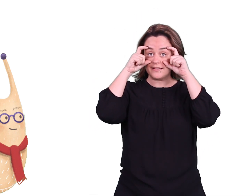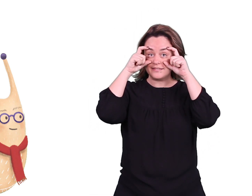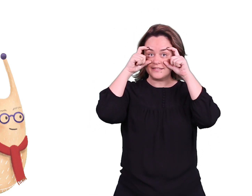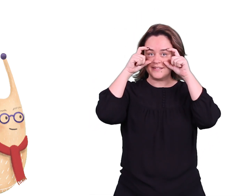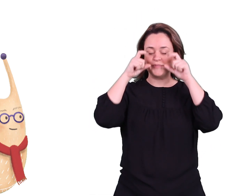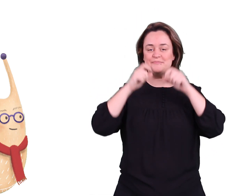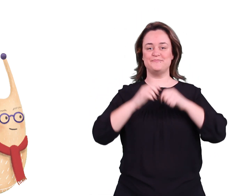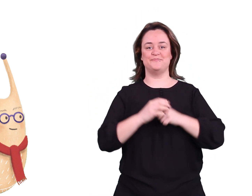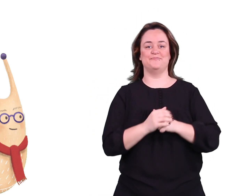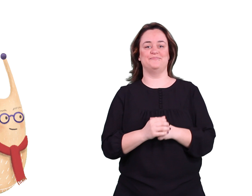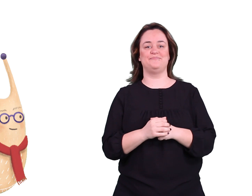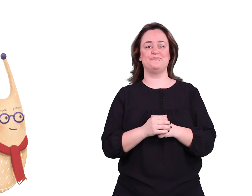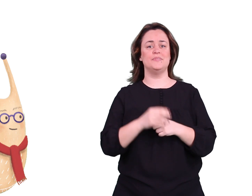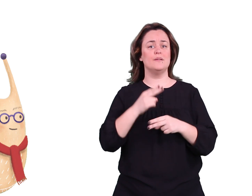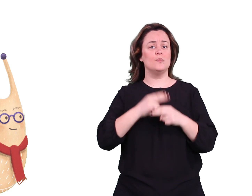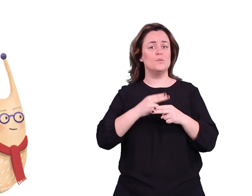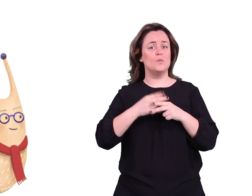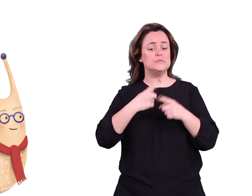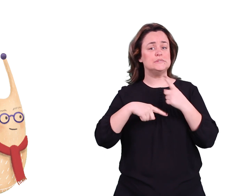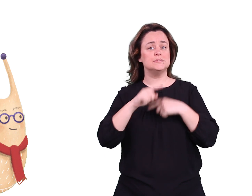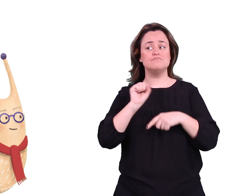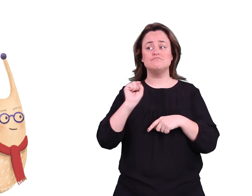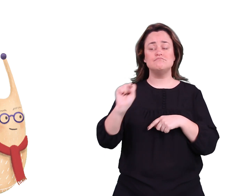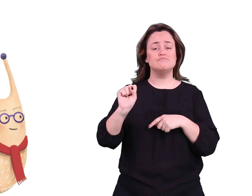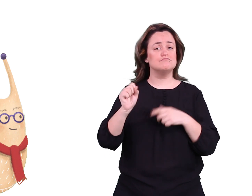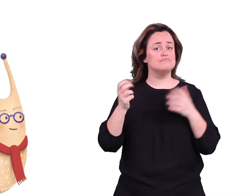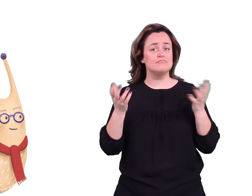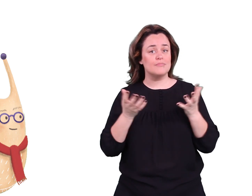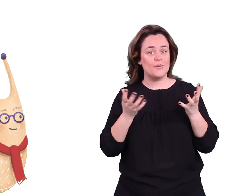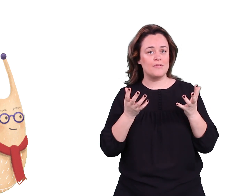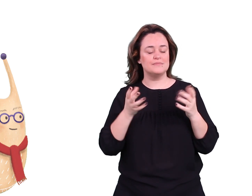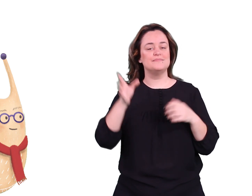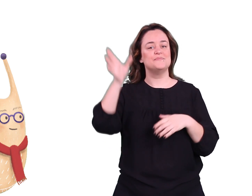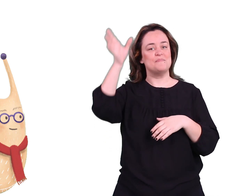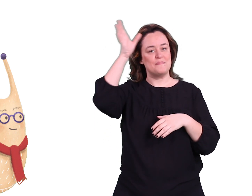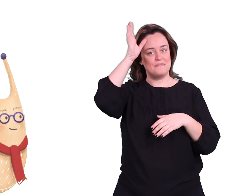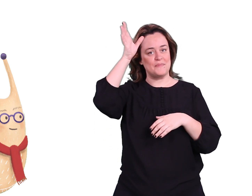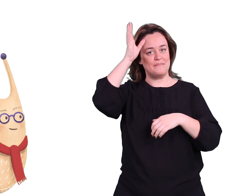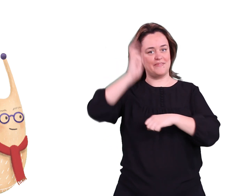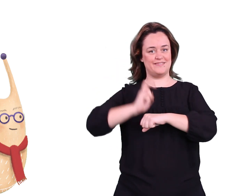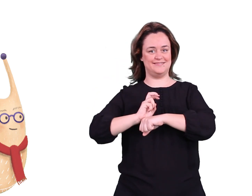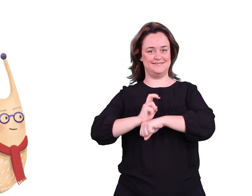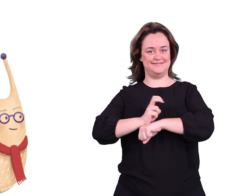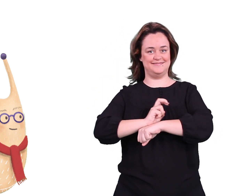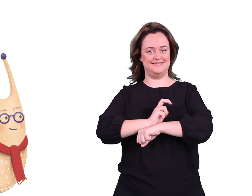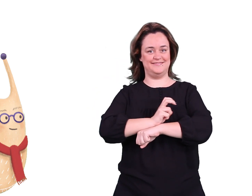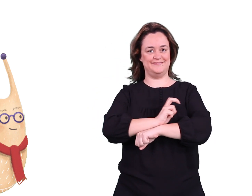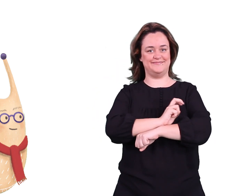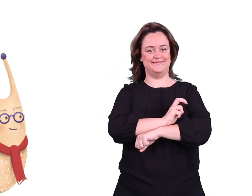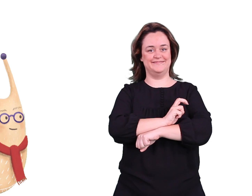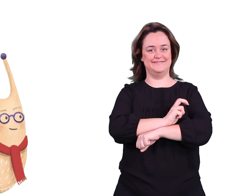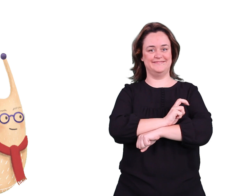des lunettes. Son nom de signe est celui-ci, Papa Escargot.